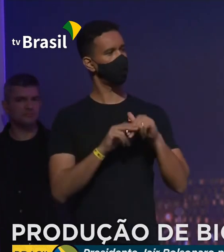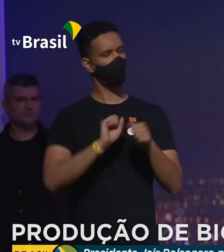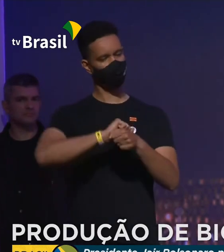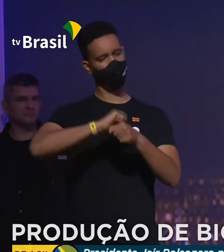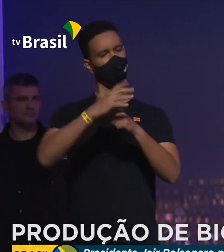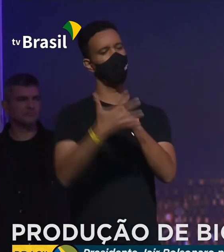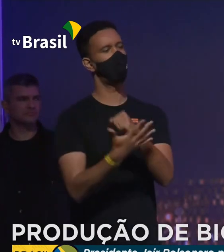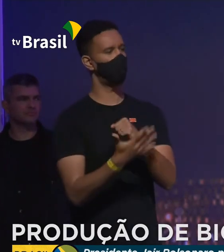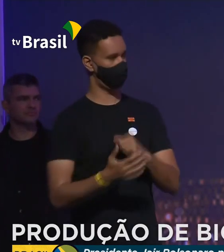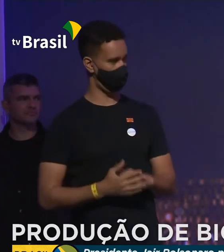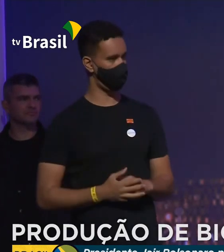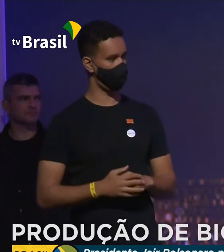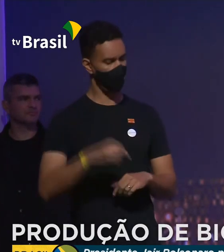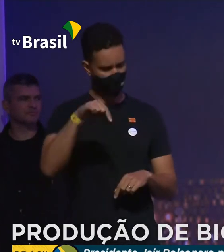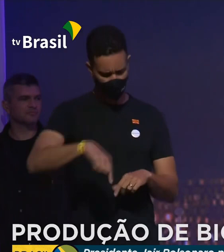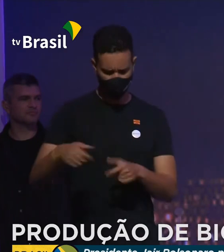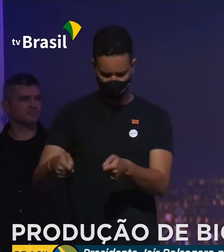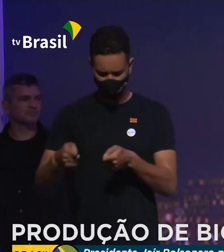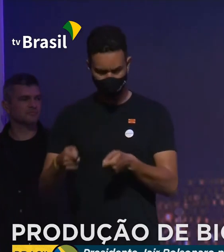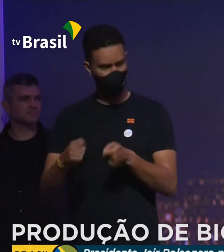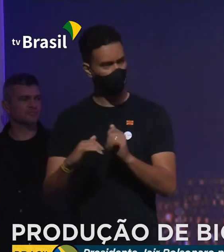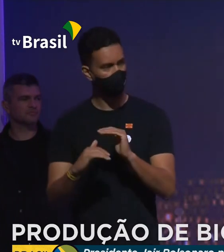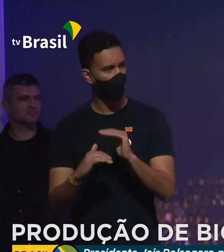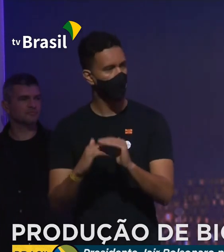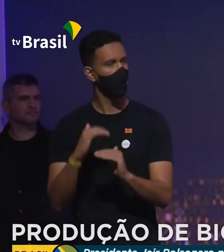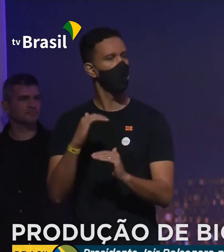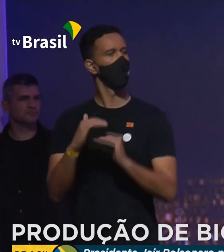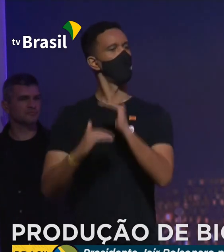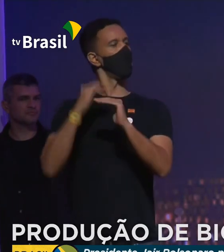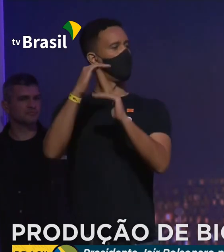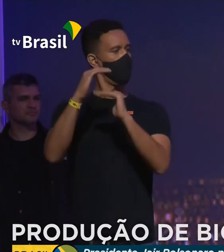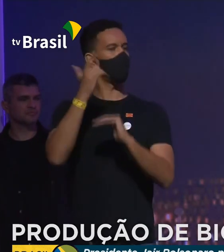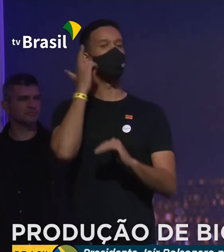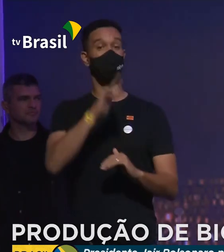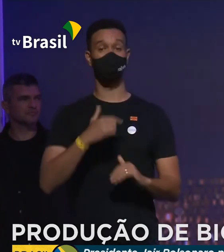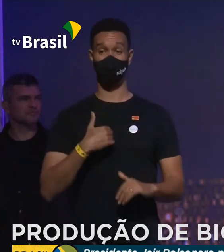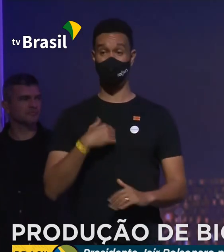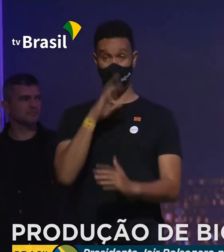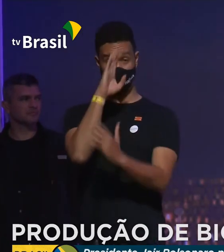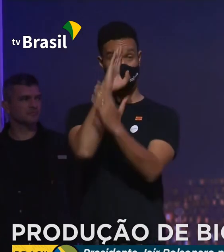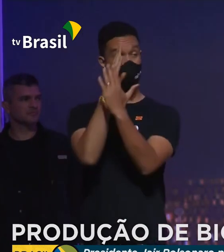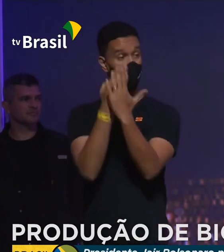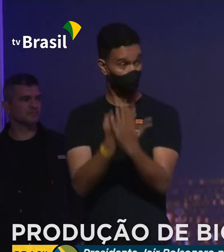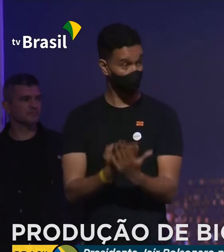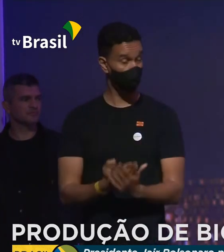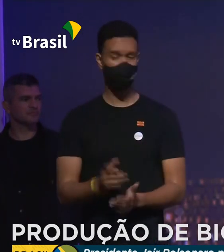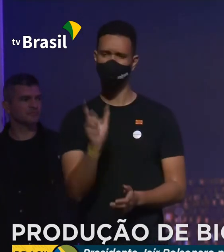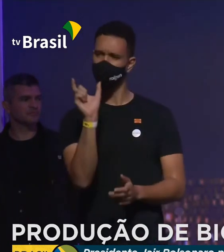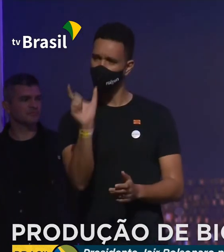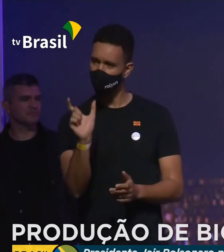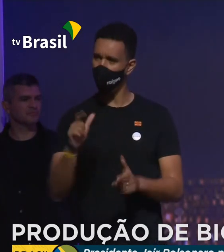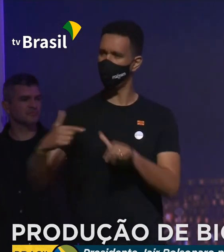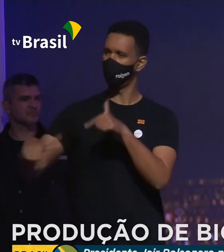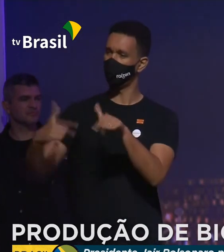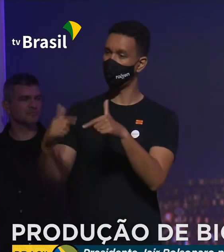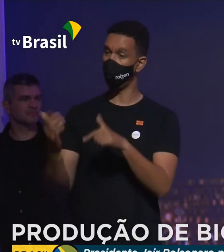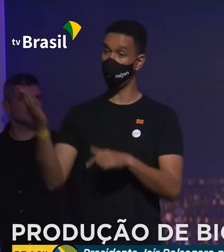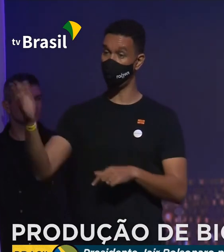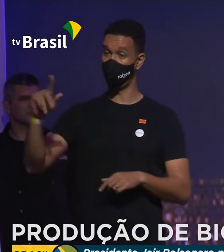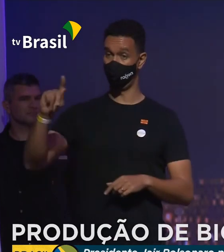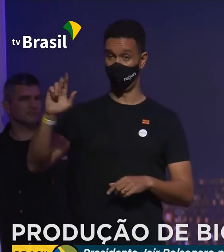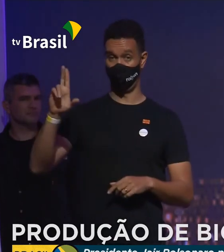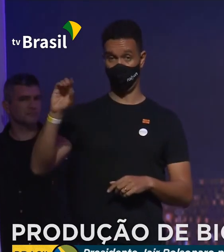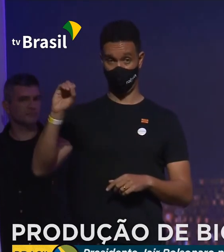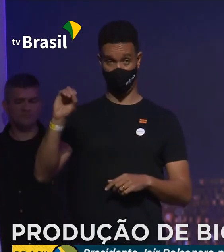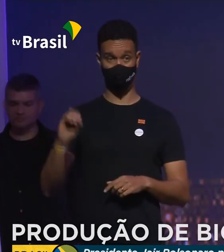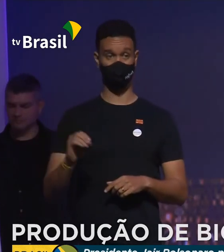pandemia. A nossa economia tem reagido muito bem. Cada vez mais eu acredito na palavra, no trabalho do Paulo Guedes e sua equipe,